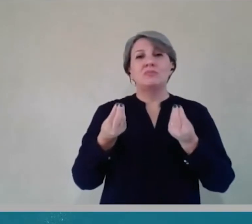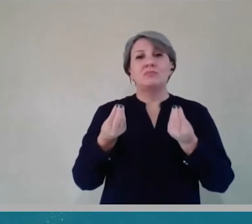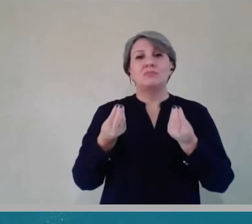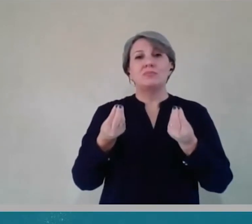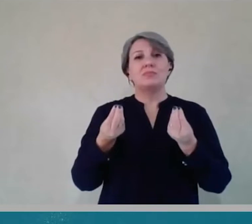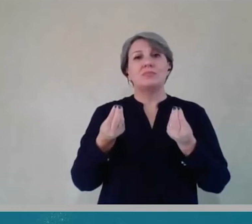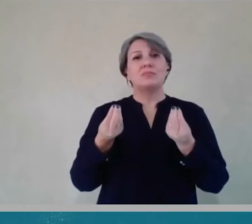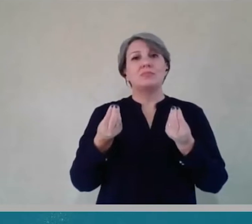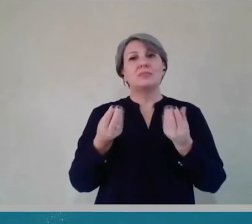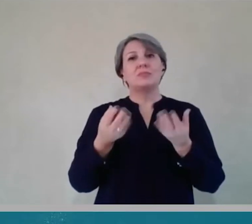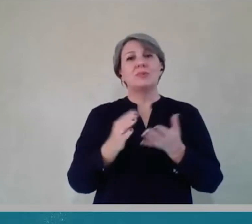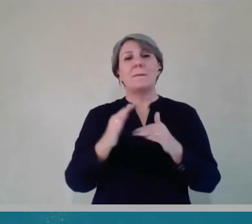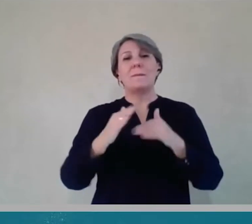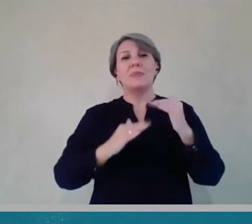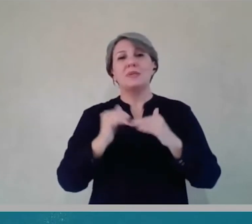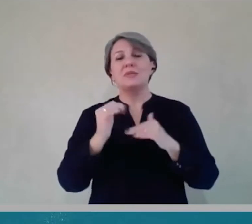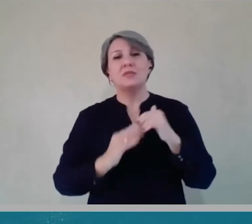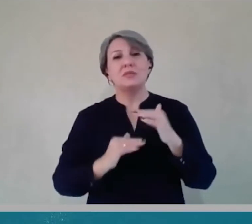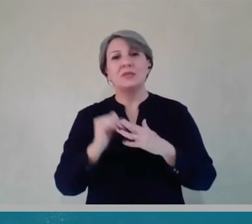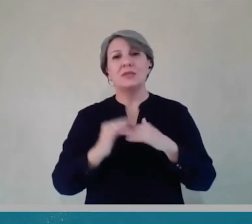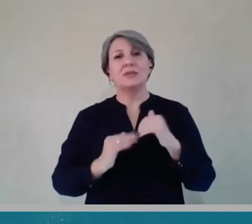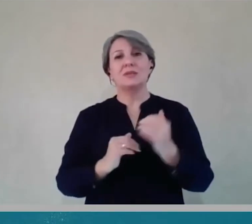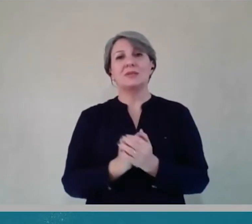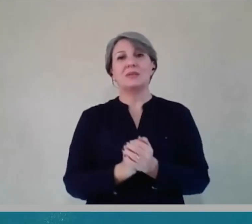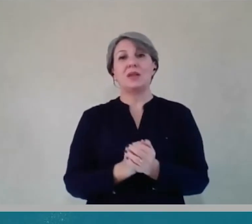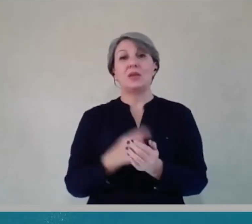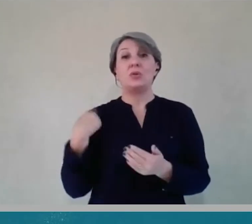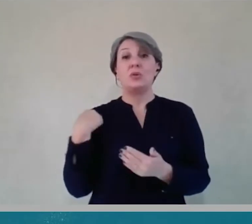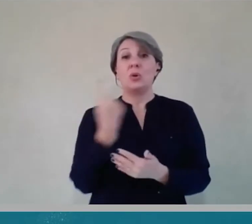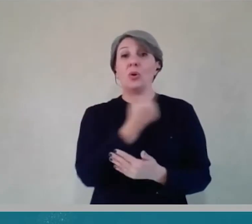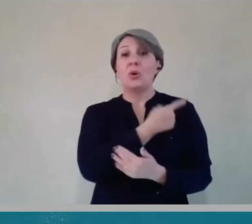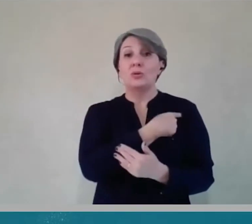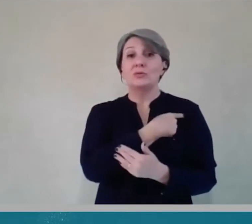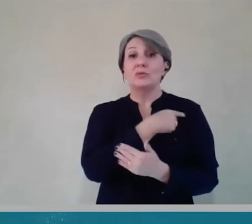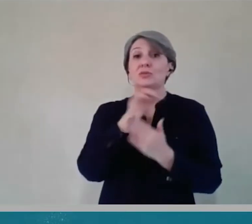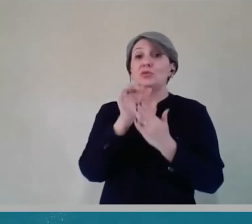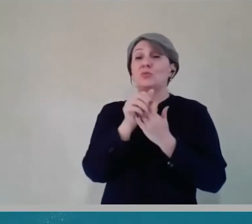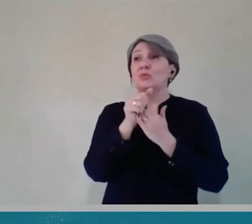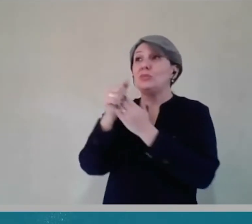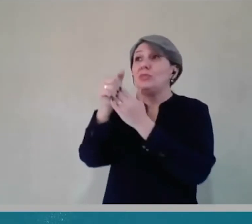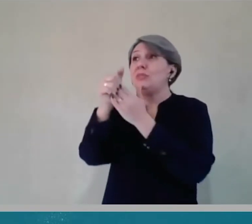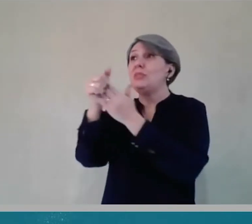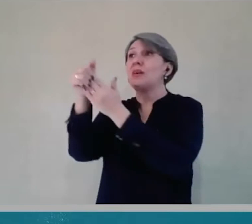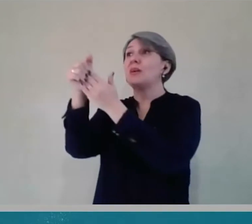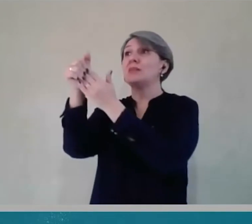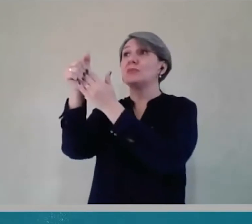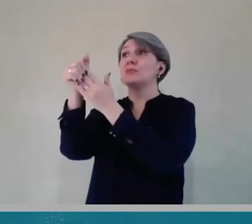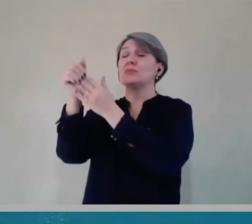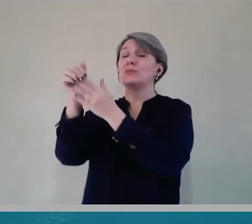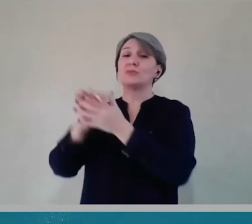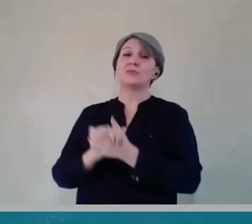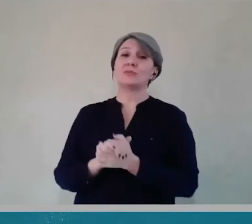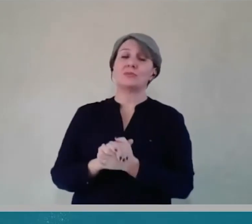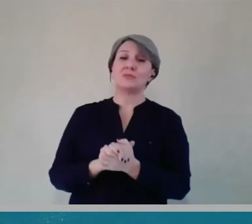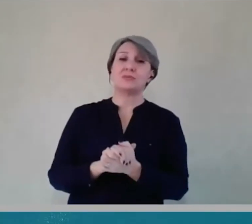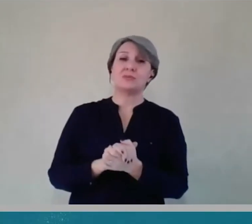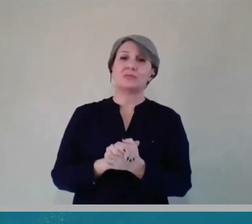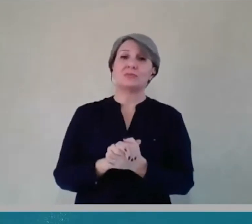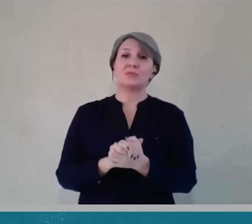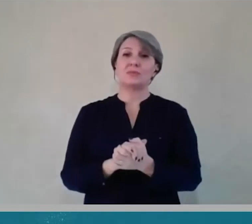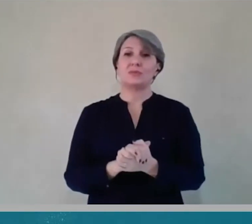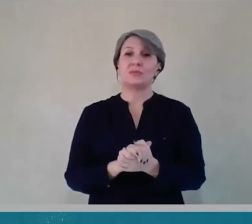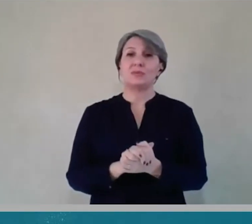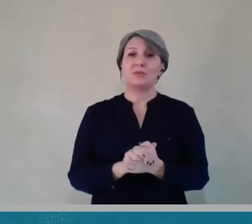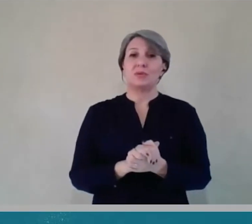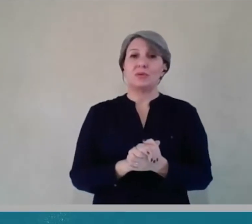pelo Espírito de Deus, nós que somos governados pela nova lei do reino dos céus, e só que o nosso corpo